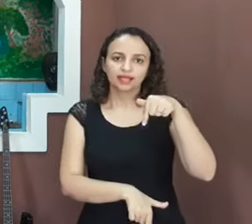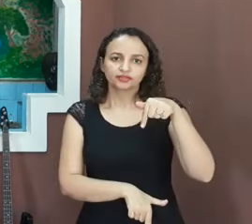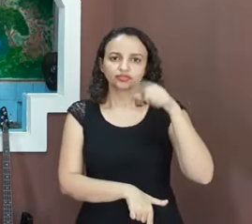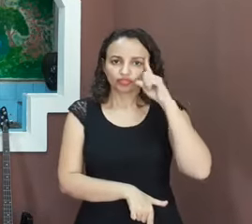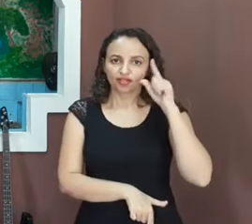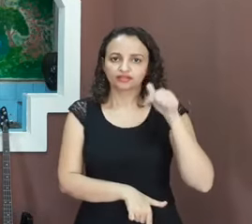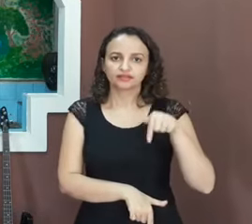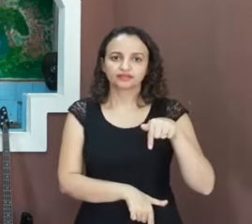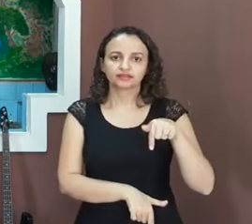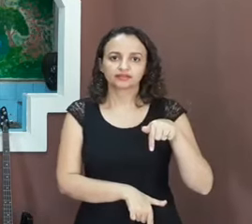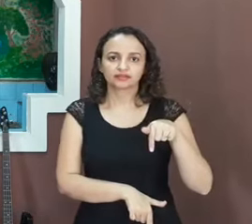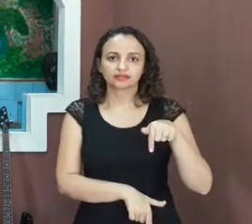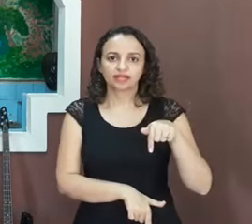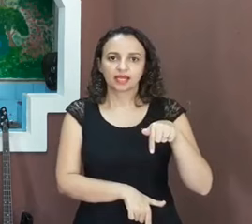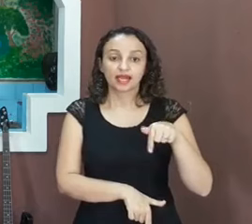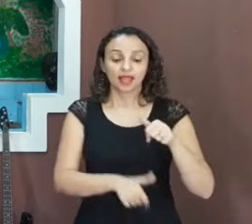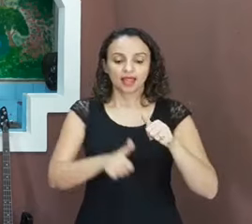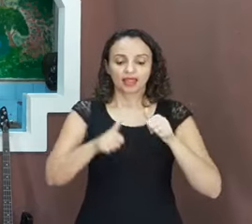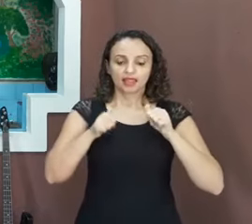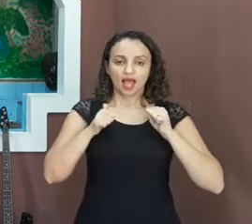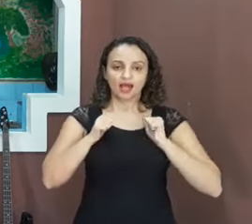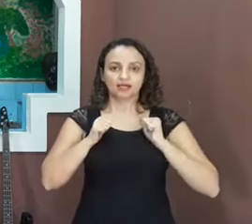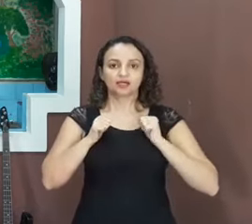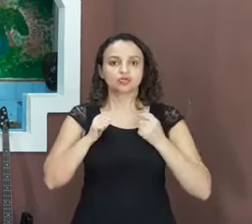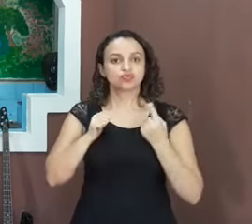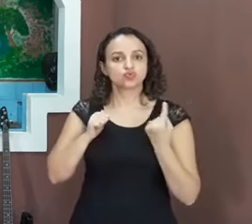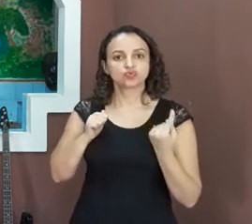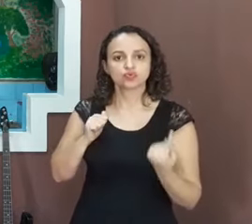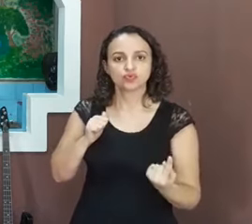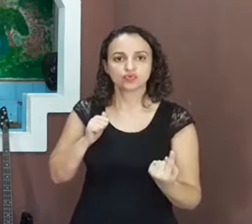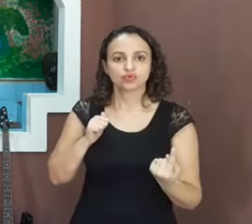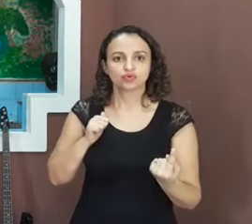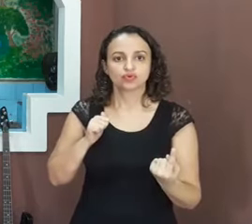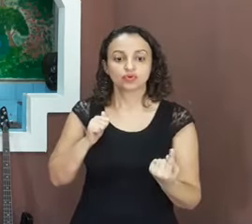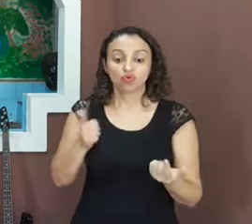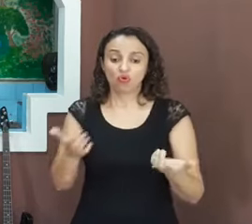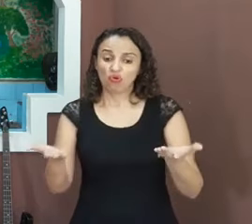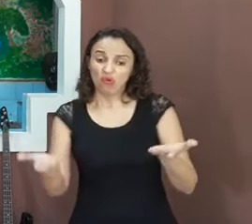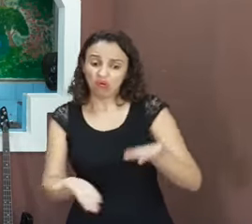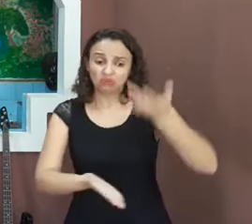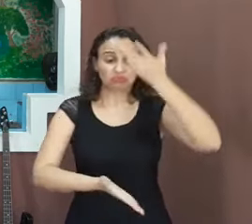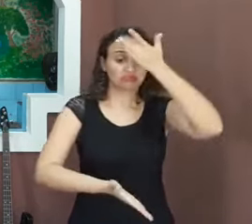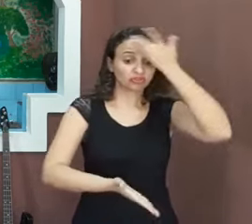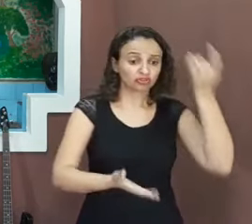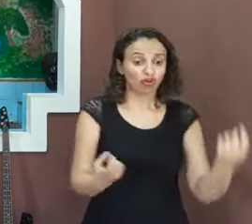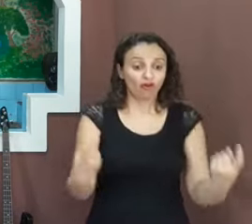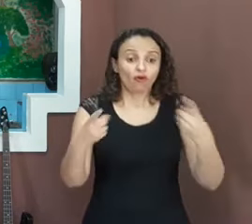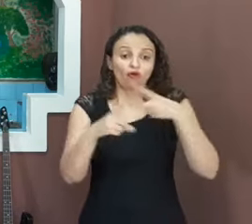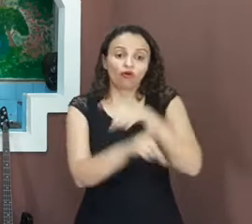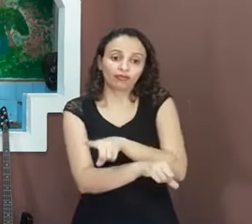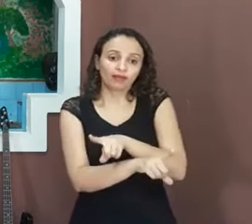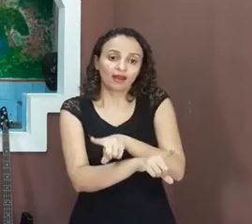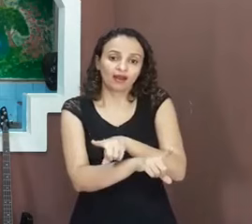6. E descansou quantos dias? Hoje o povo quer fazer o quê? Trabalhar um dia